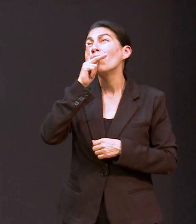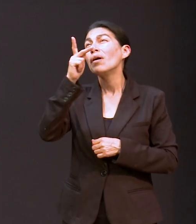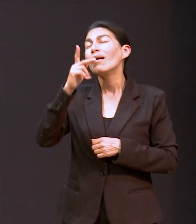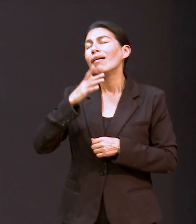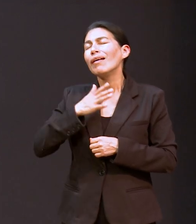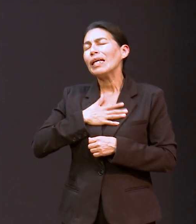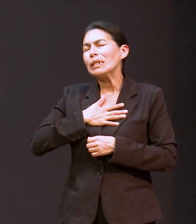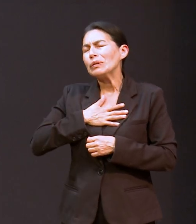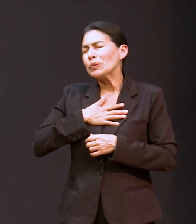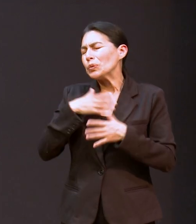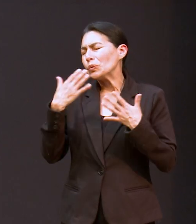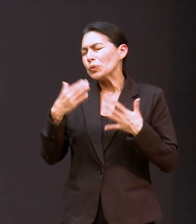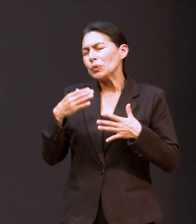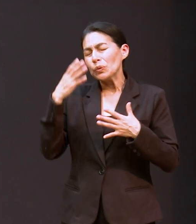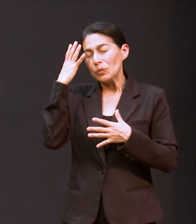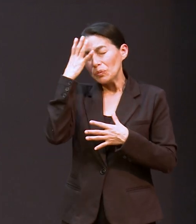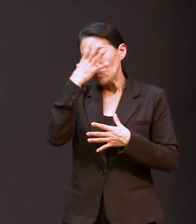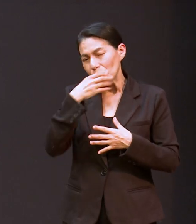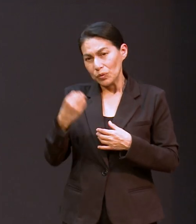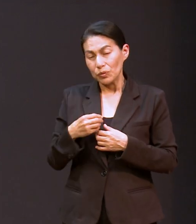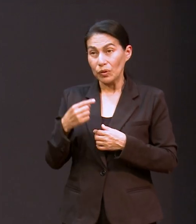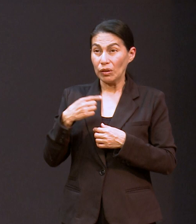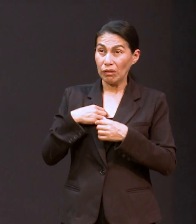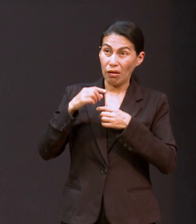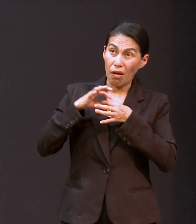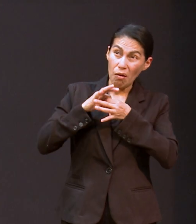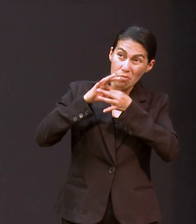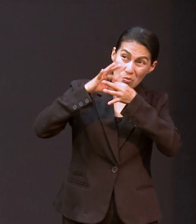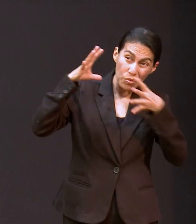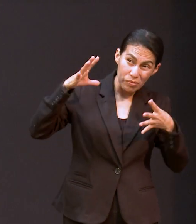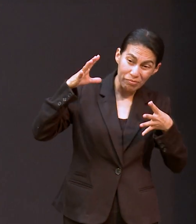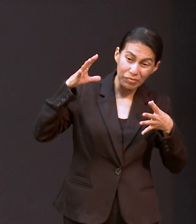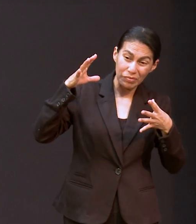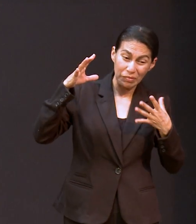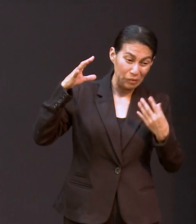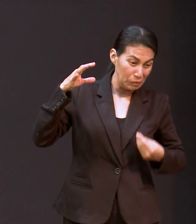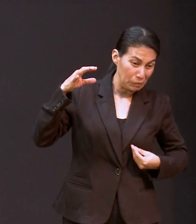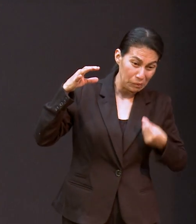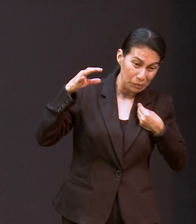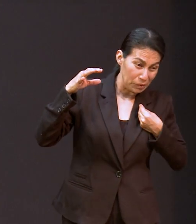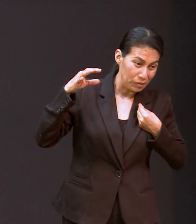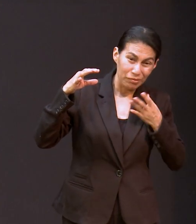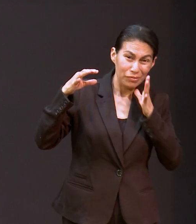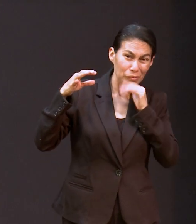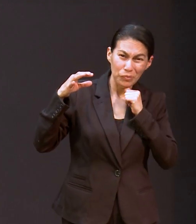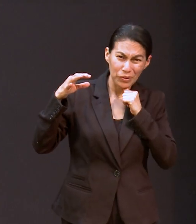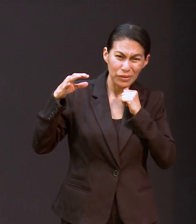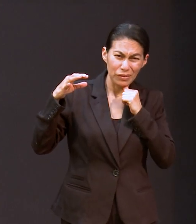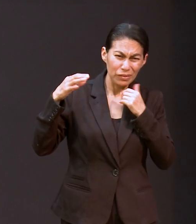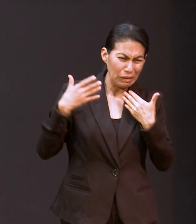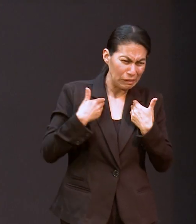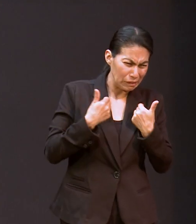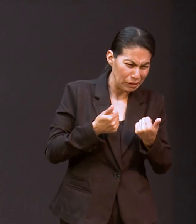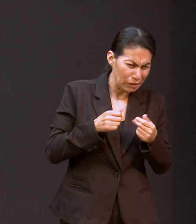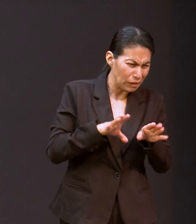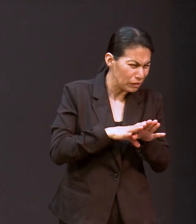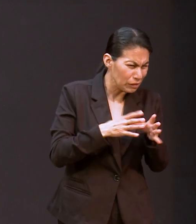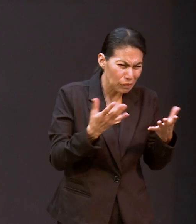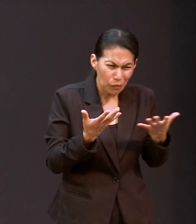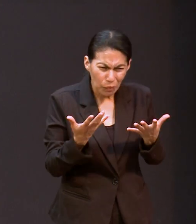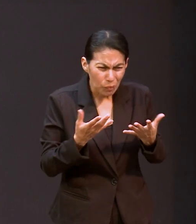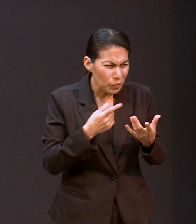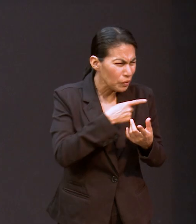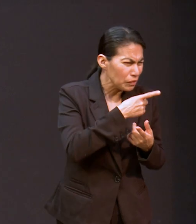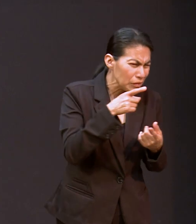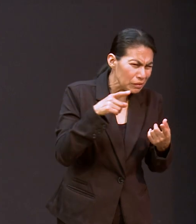celestial es lo más importante para mí es algo al cual sin él no puedo no comprendo como el mundo puede girar como